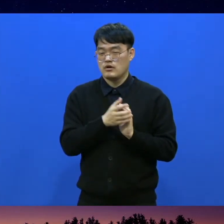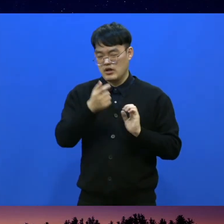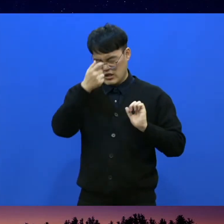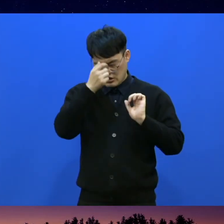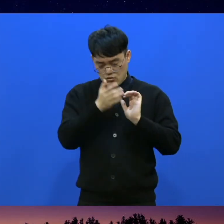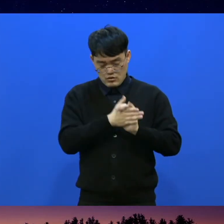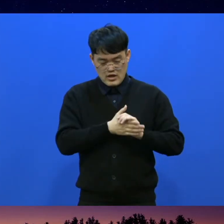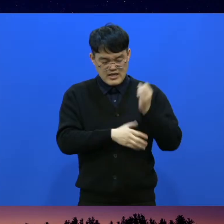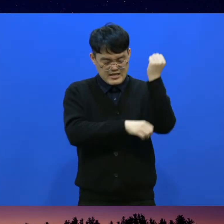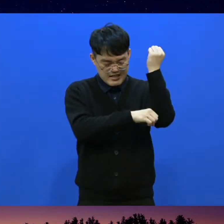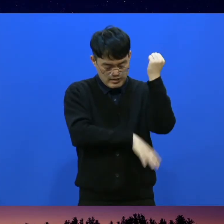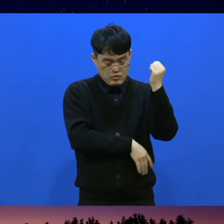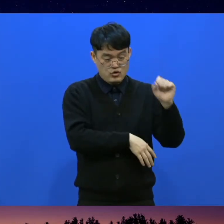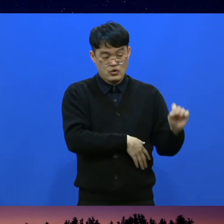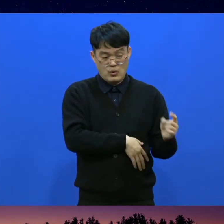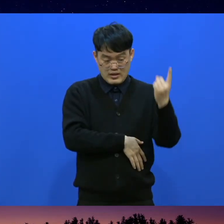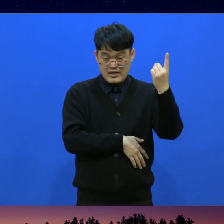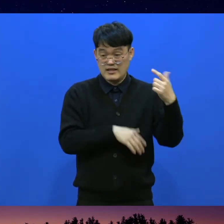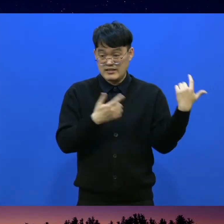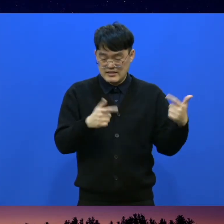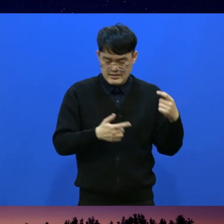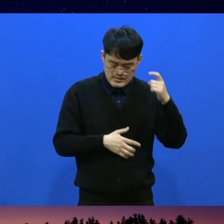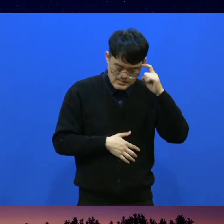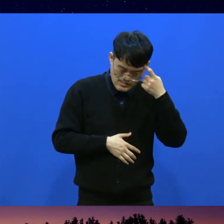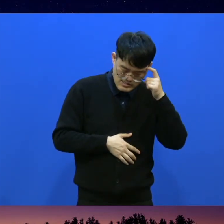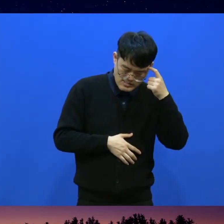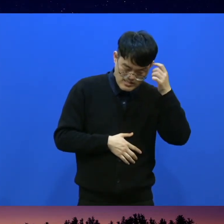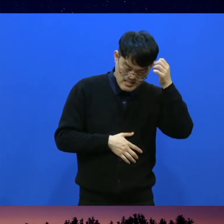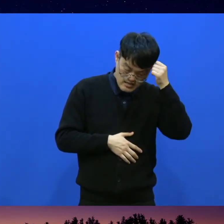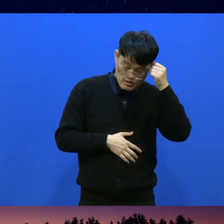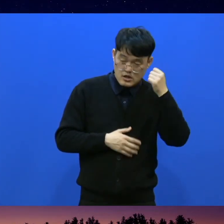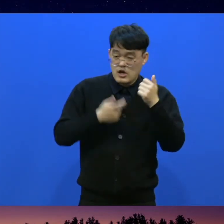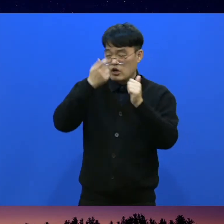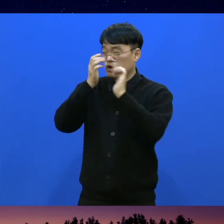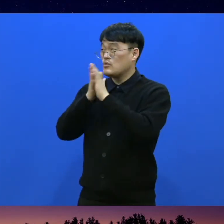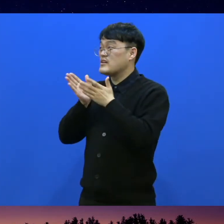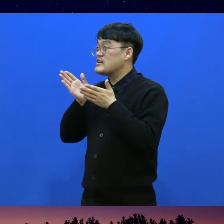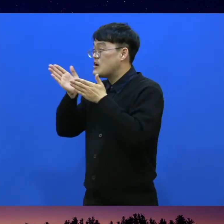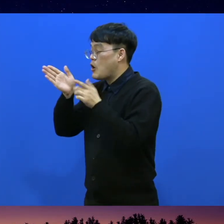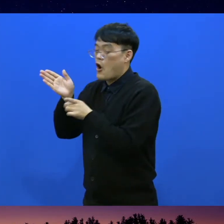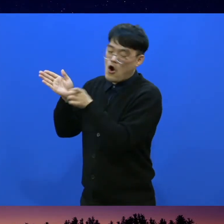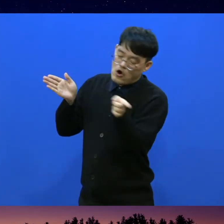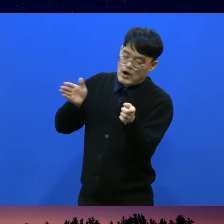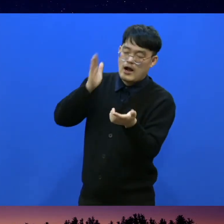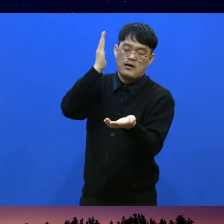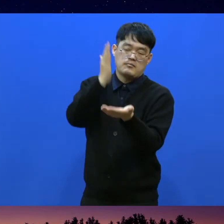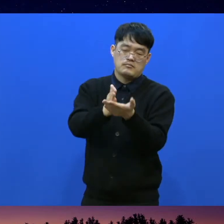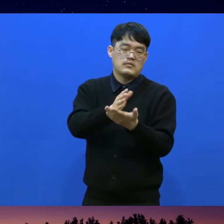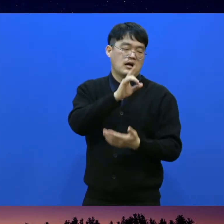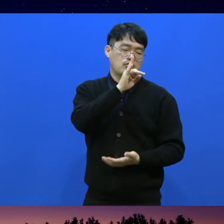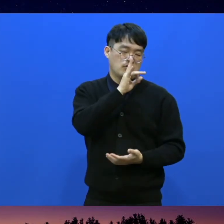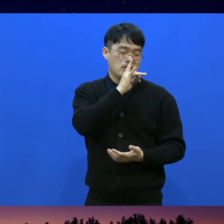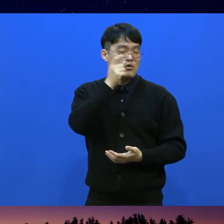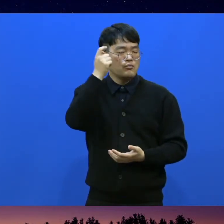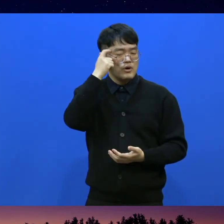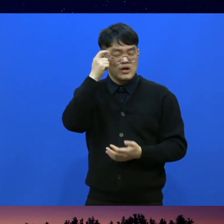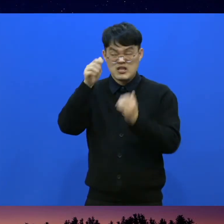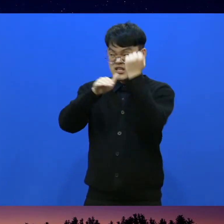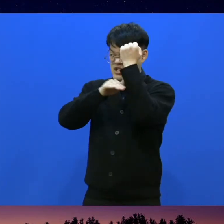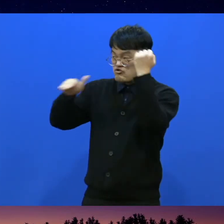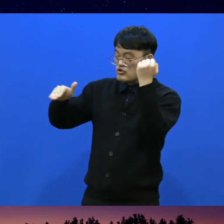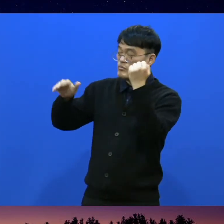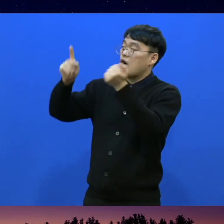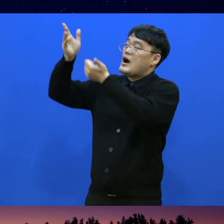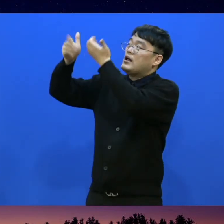늘 살펴봐야 되고 기도가 옆으로 새지 않아야 돼요. 그러려고 하면 기준을 잡아야 돼요. 그 기준이 뭐예요? 하나님의 나라와